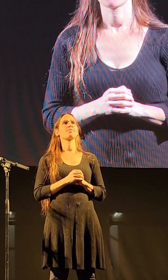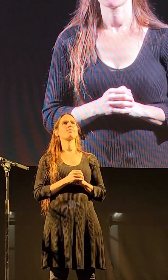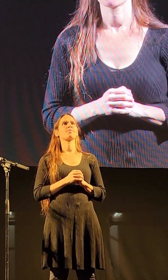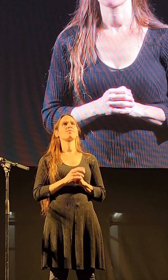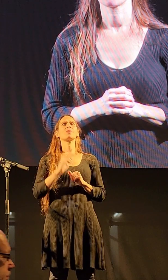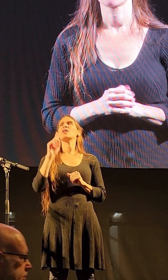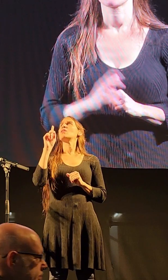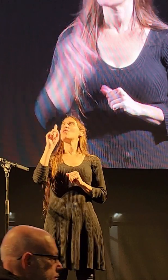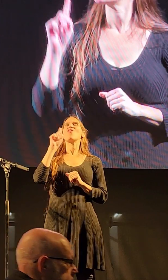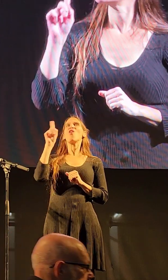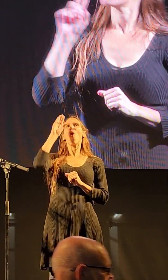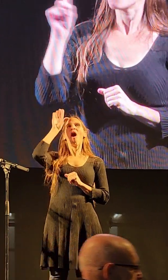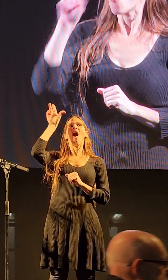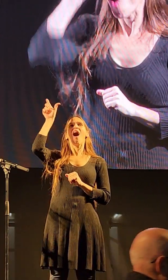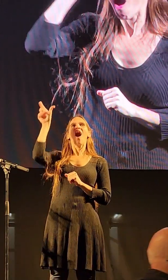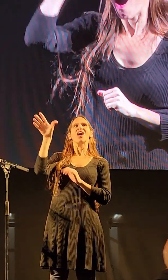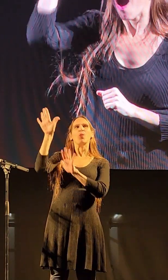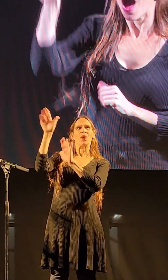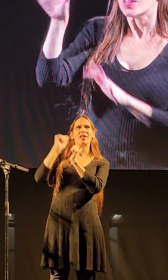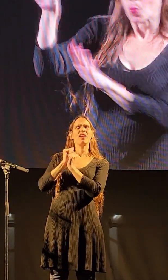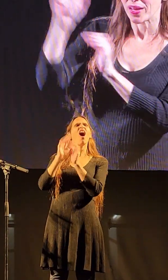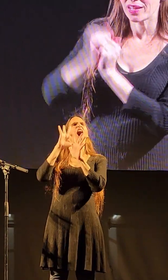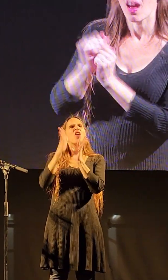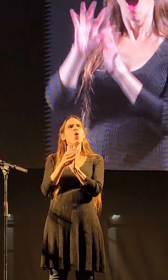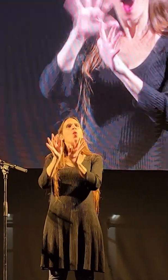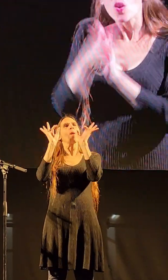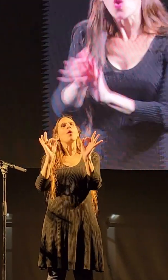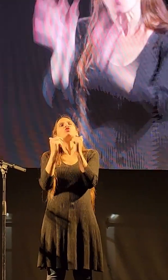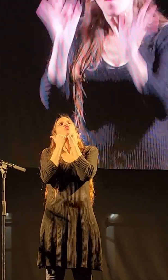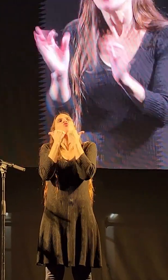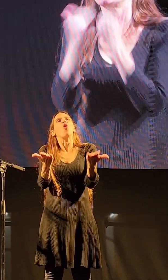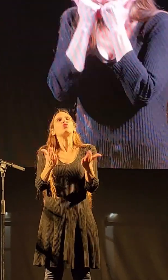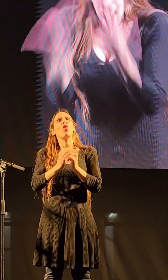לא, אדוני, הכל ממש לא טוב.